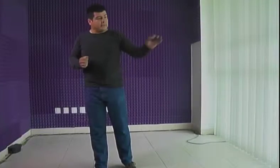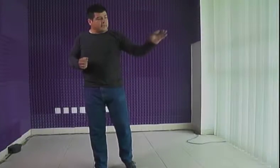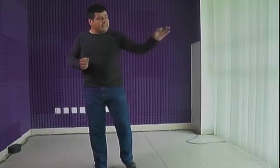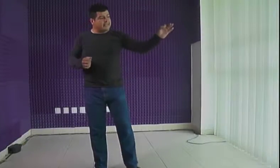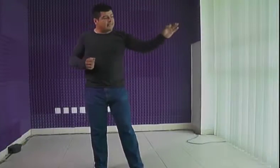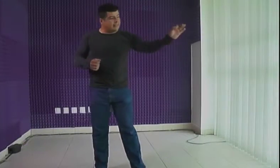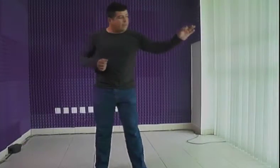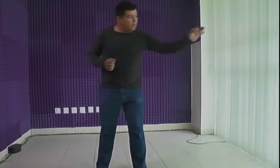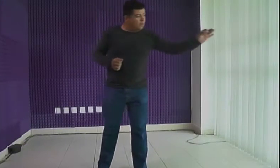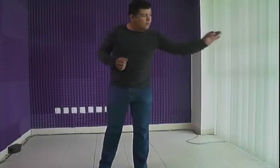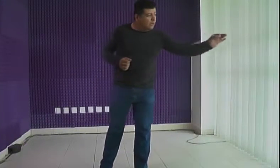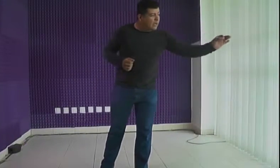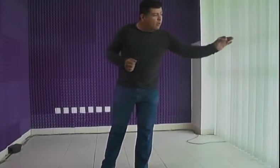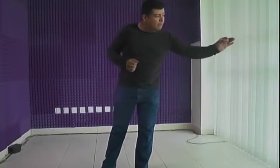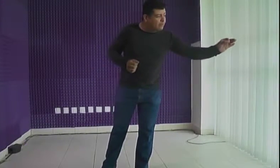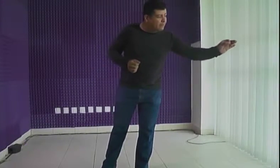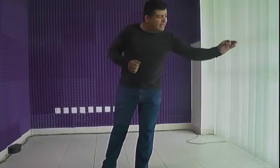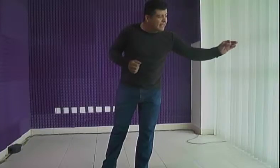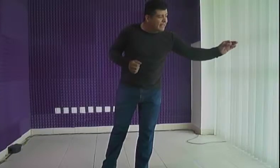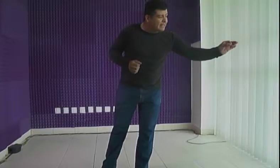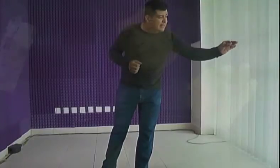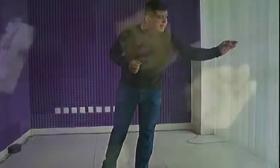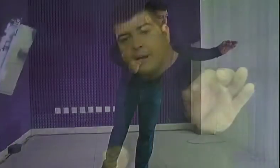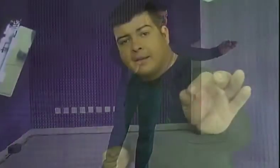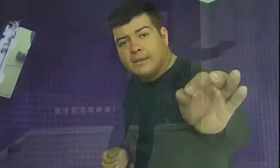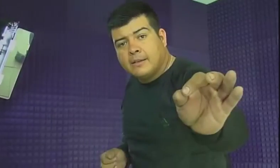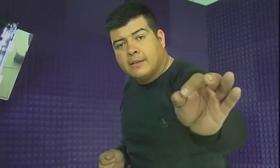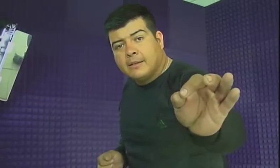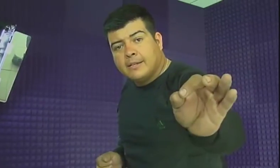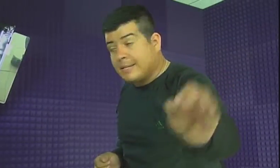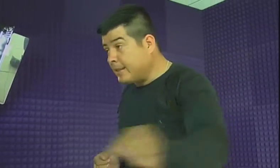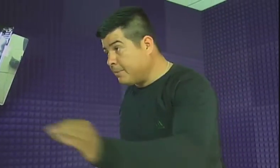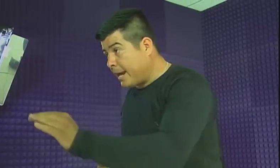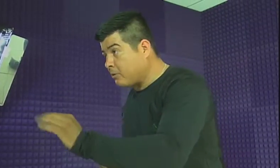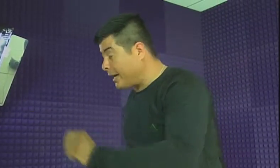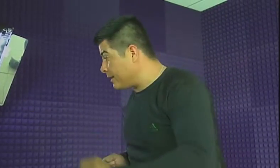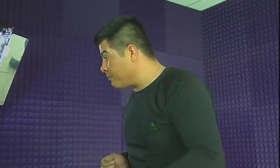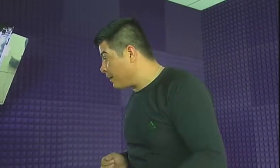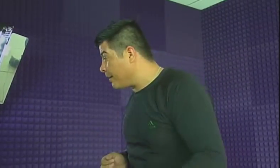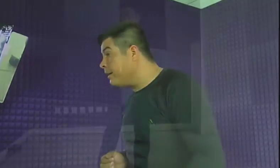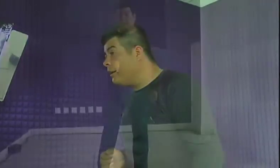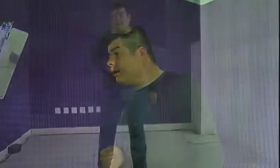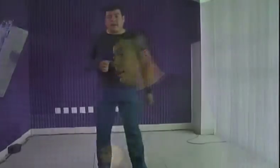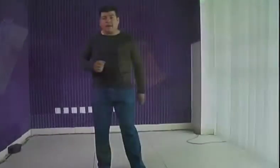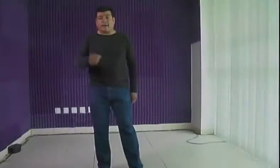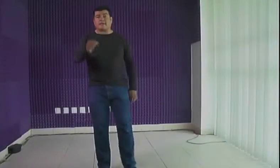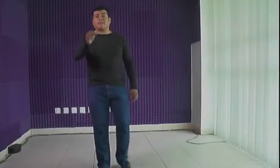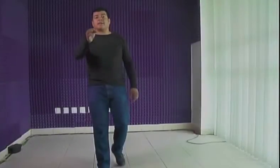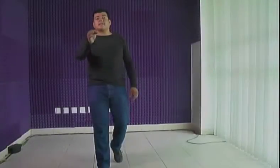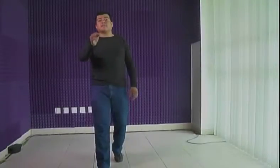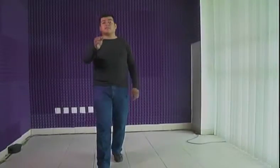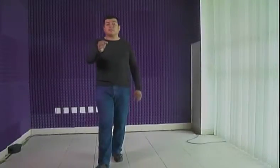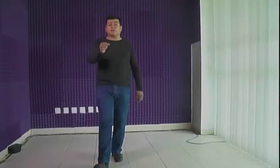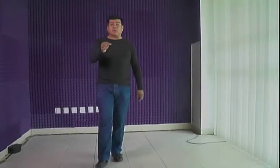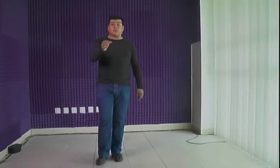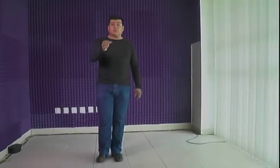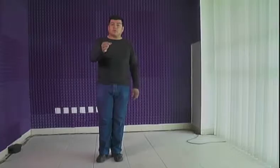les entregó la última piedra que les quedaba. Y así liberaron a aquella mujer. Artaban en ese momento